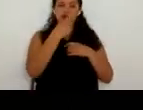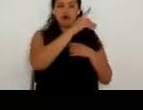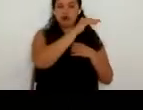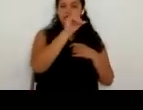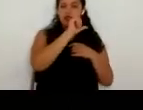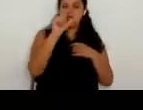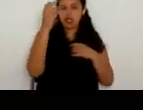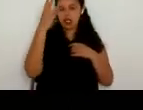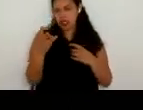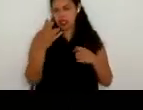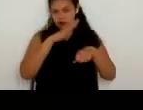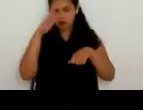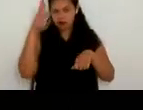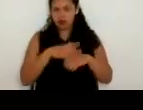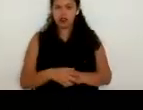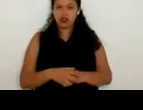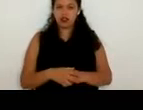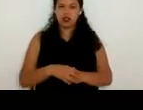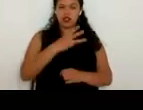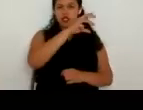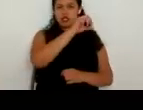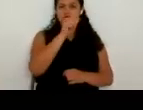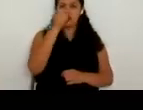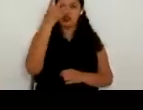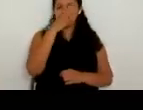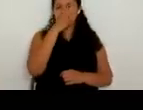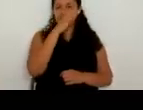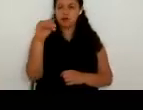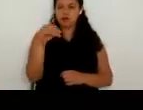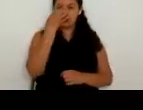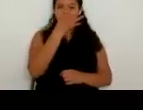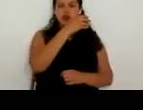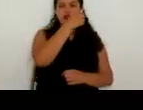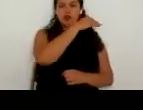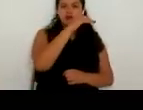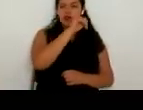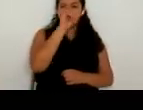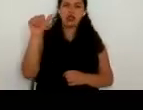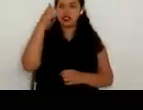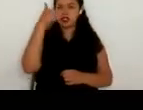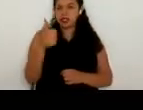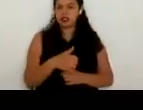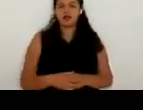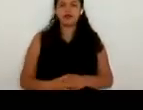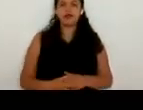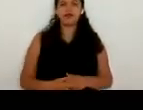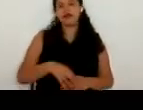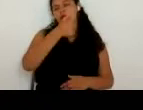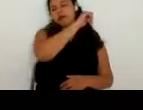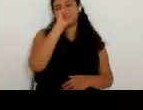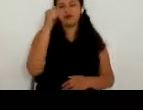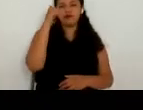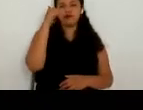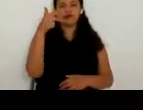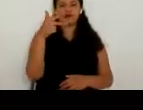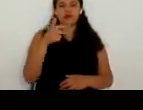tres más de tres a cuatro y medio de cuatro y medio a seis de seis a ocho más